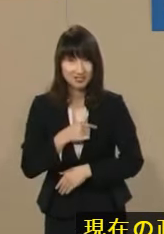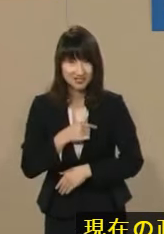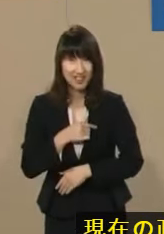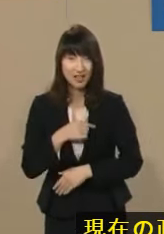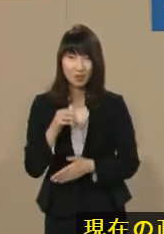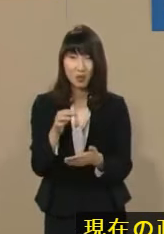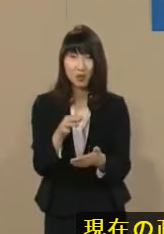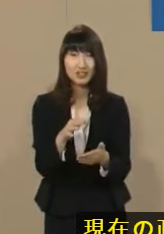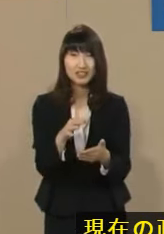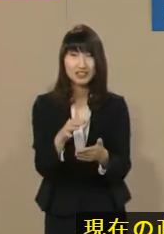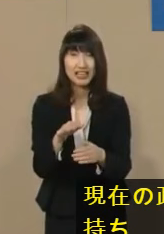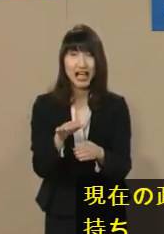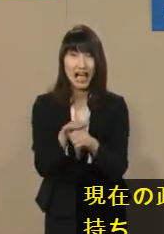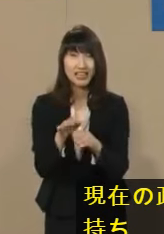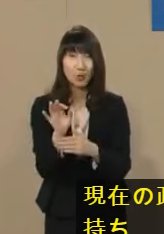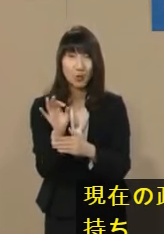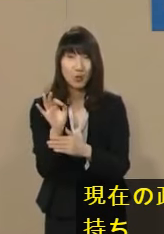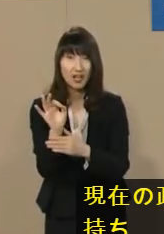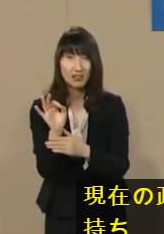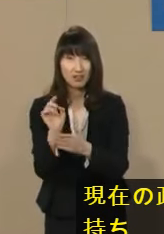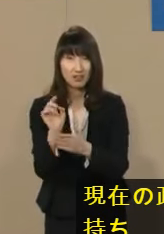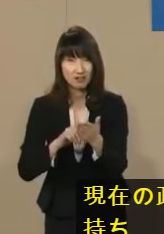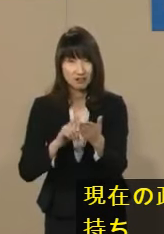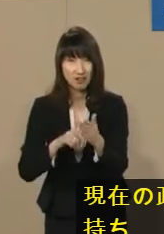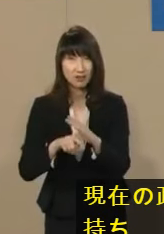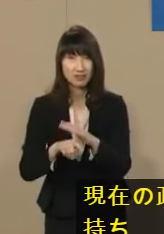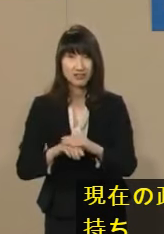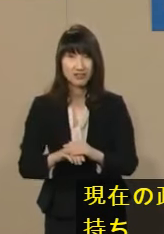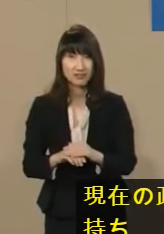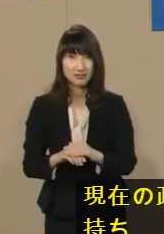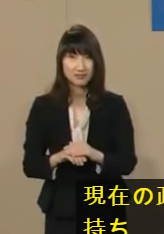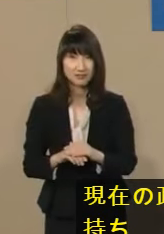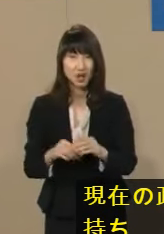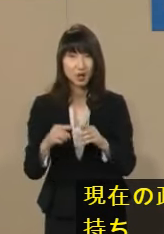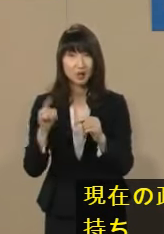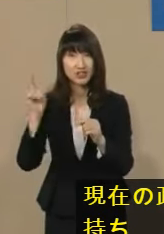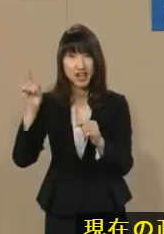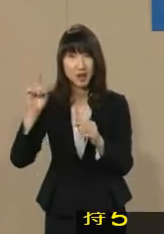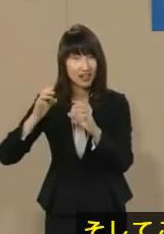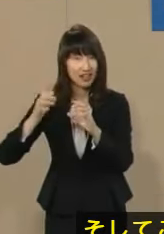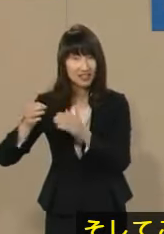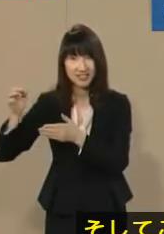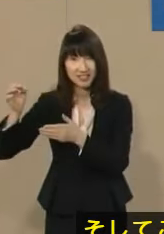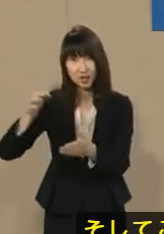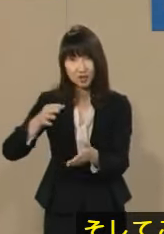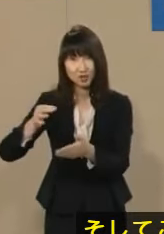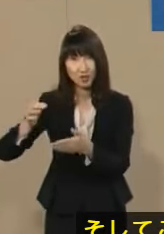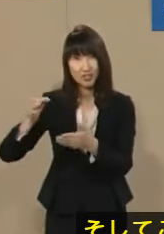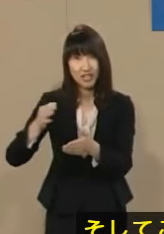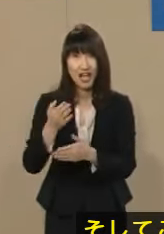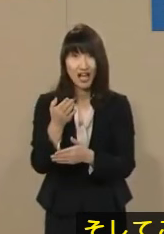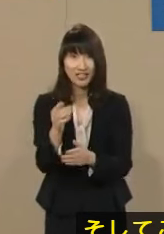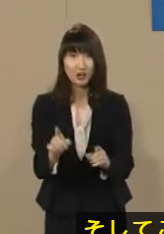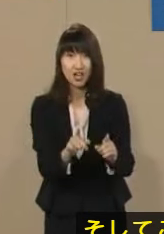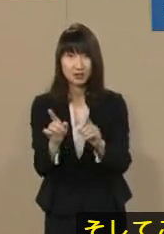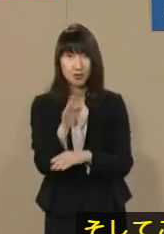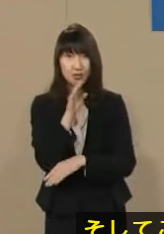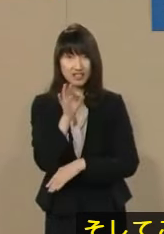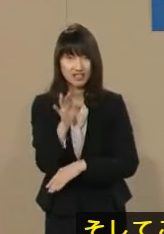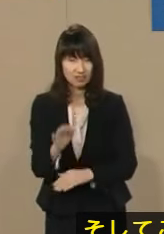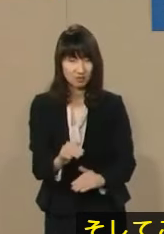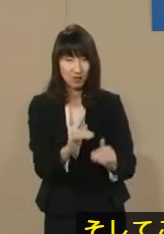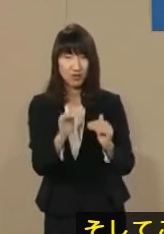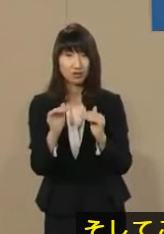々への投資、愛と金が圧倒的に足りていない。国からの大胆な財政出動で、あなたの生活を本気で底